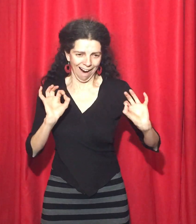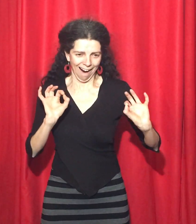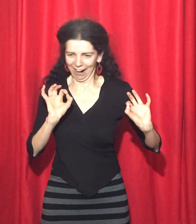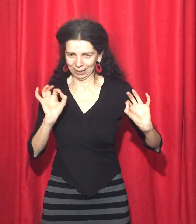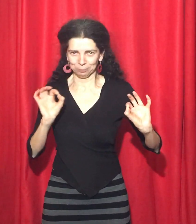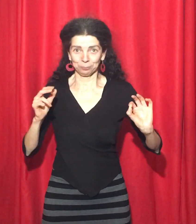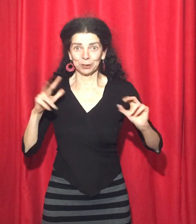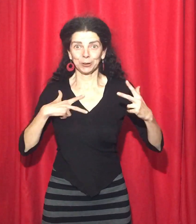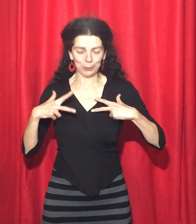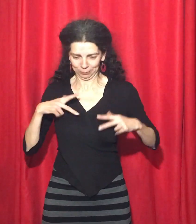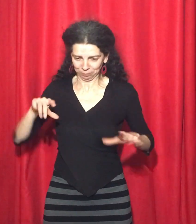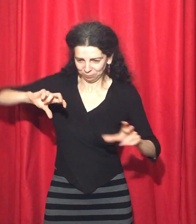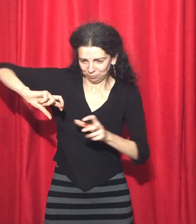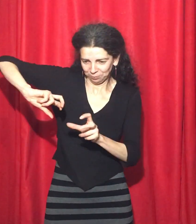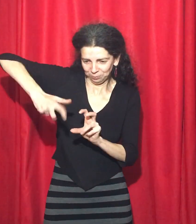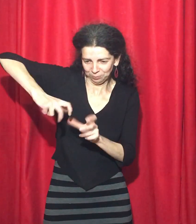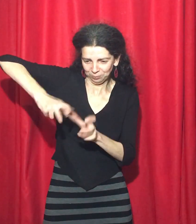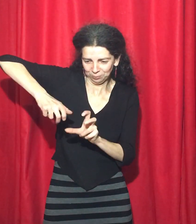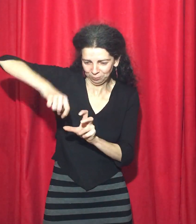Jules fit couler l'eau chaude,